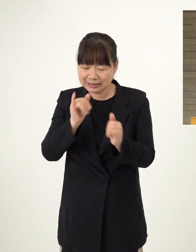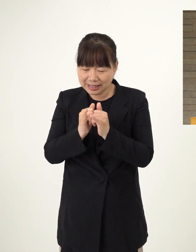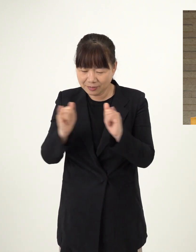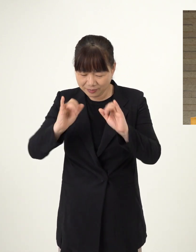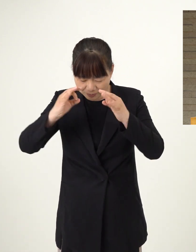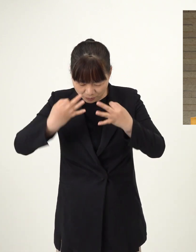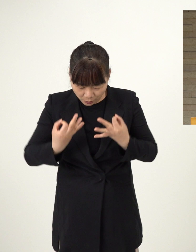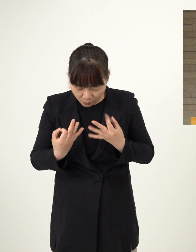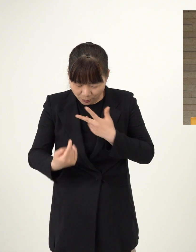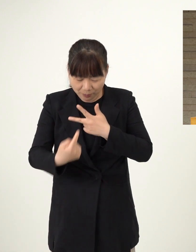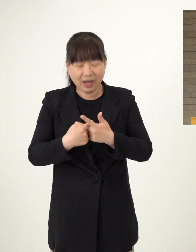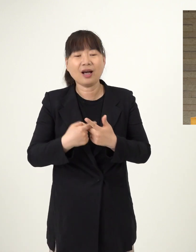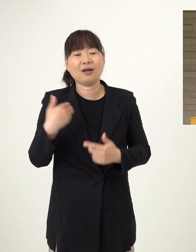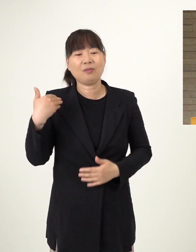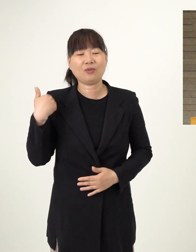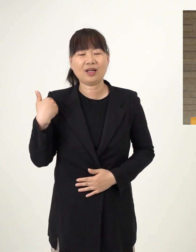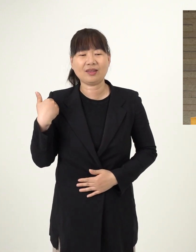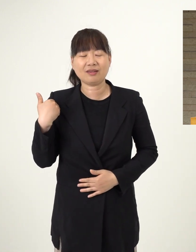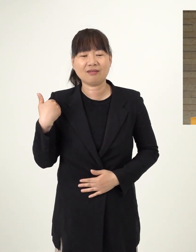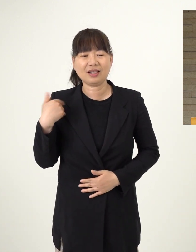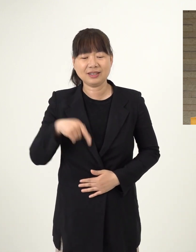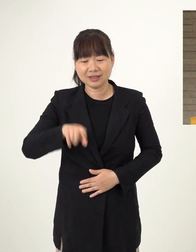악이에요.